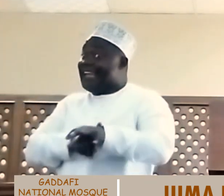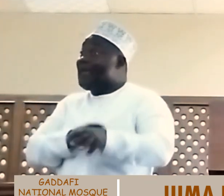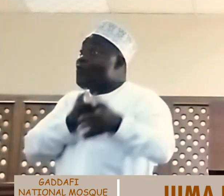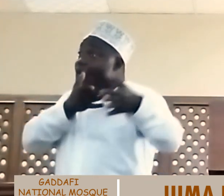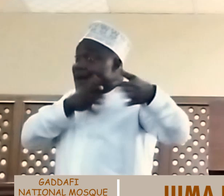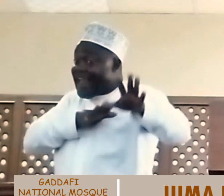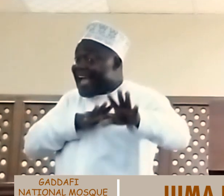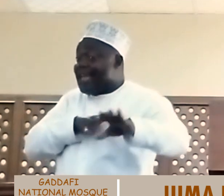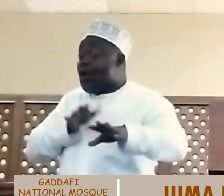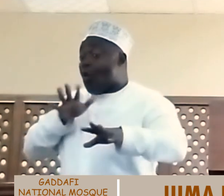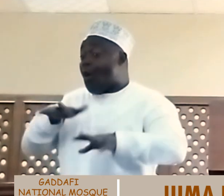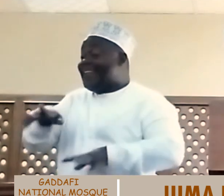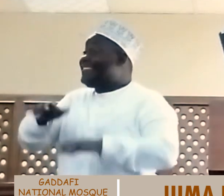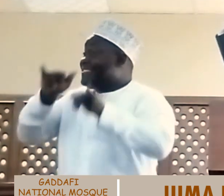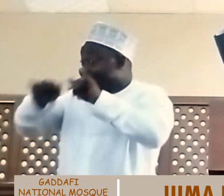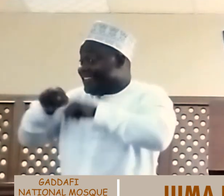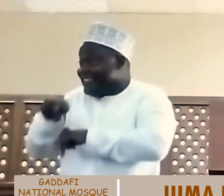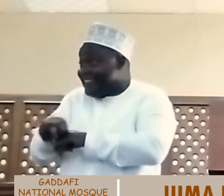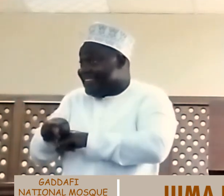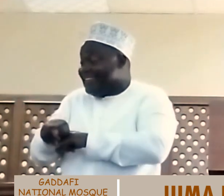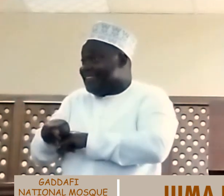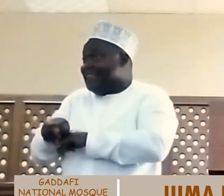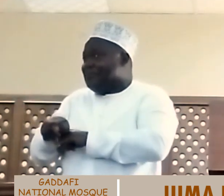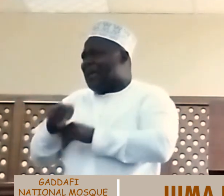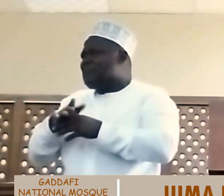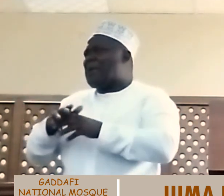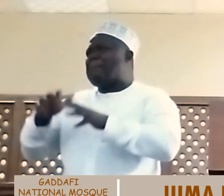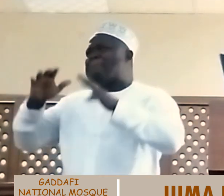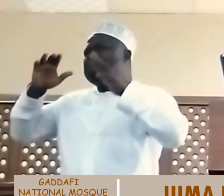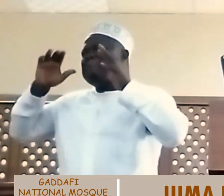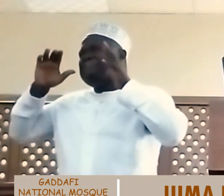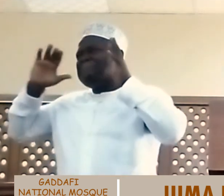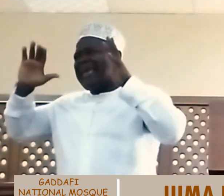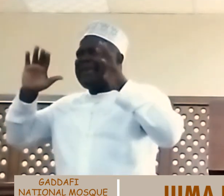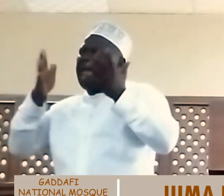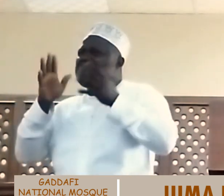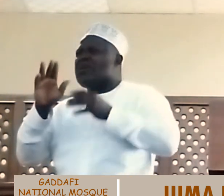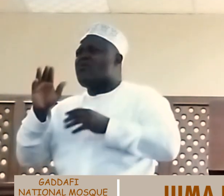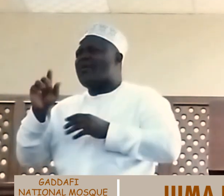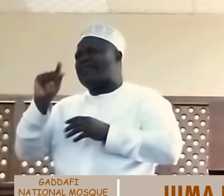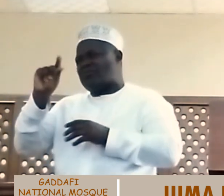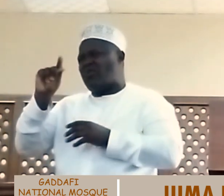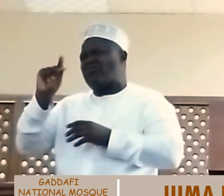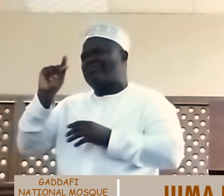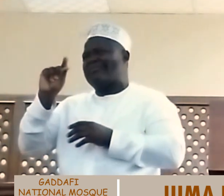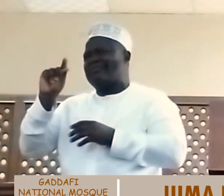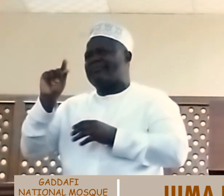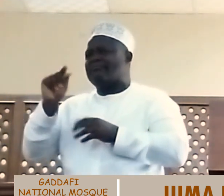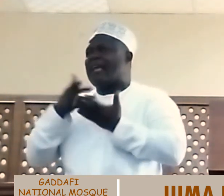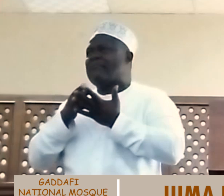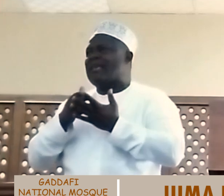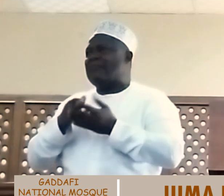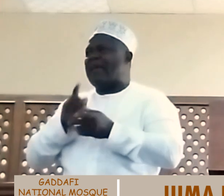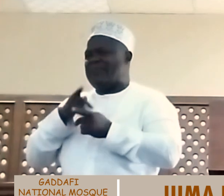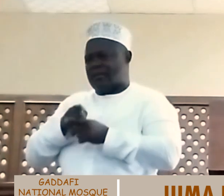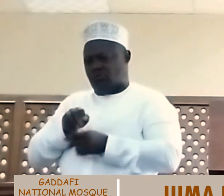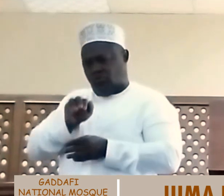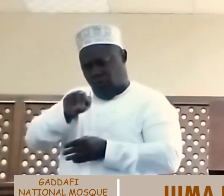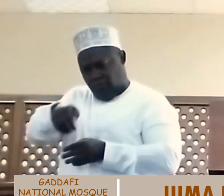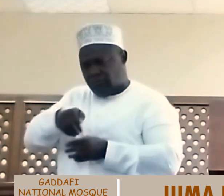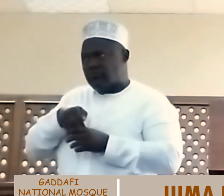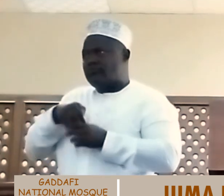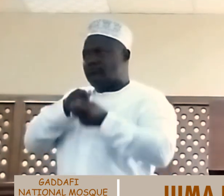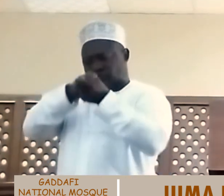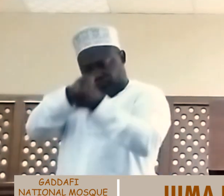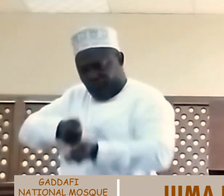bi'iran kale oba nga tusobodde kiri ekinene eky'amazzi amangi agagasa abantu abangi okubanga kale olinawo oluzzi lwe wasima